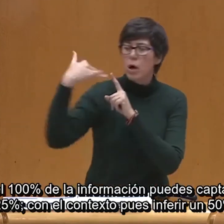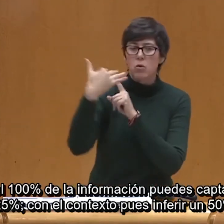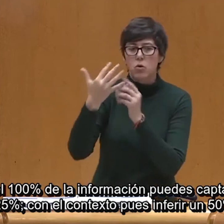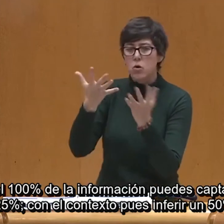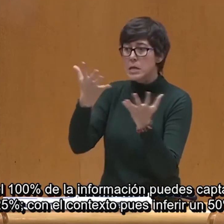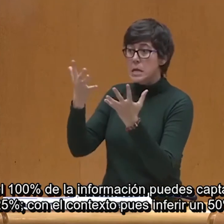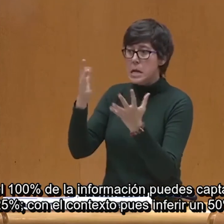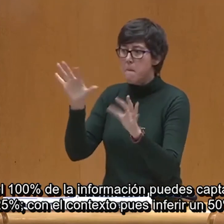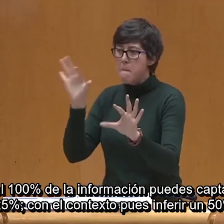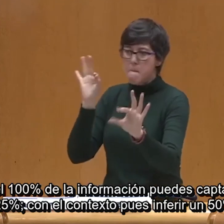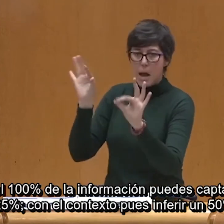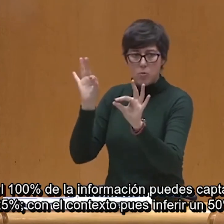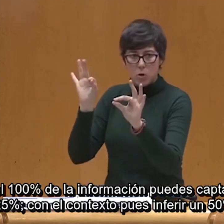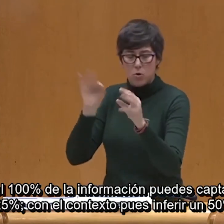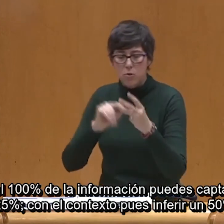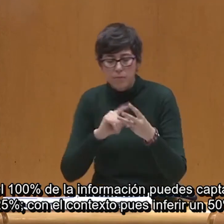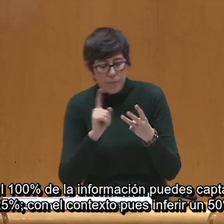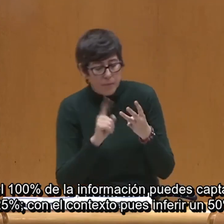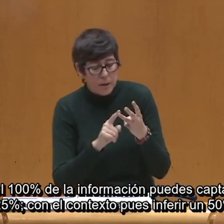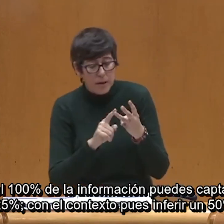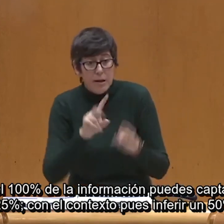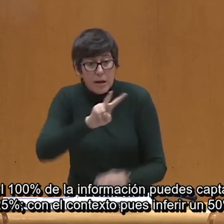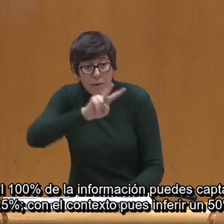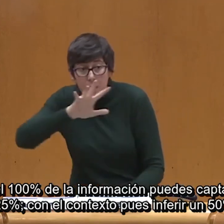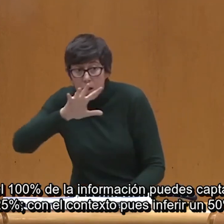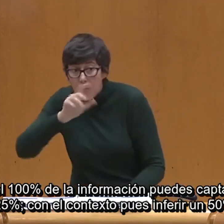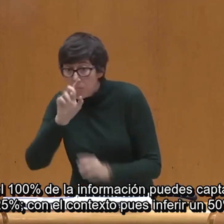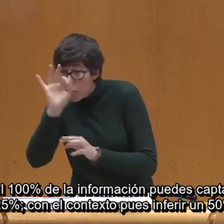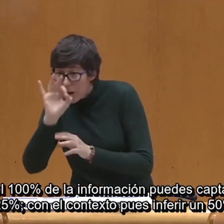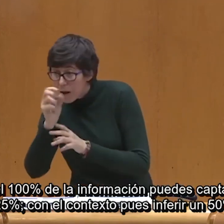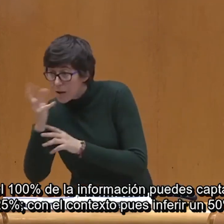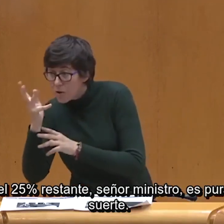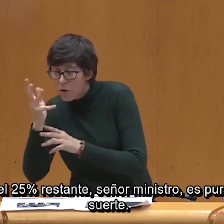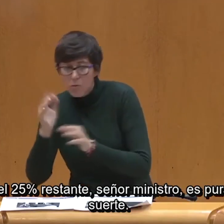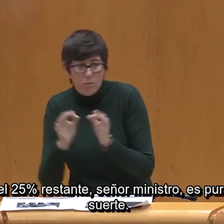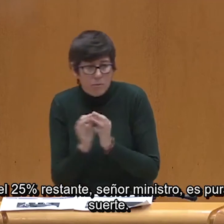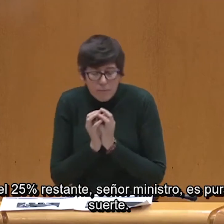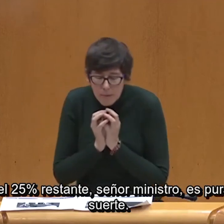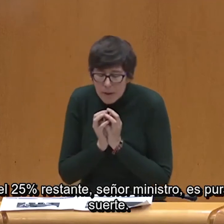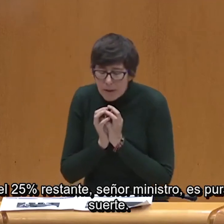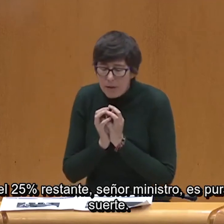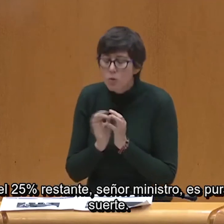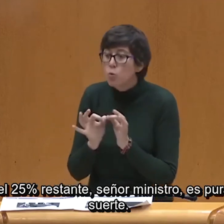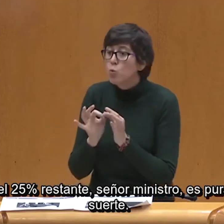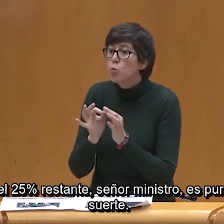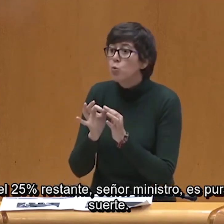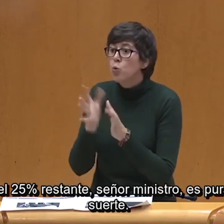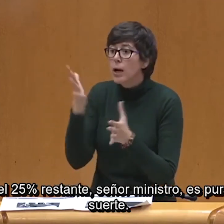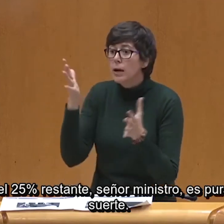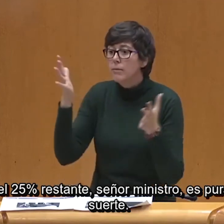25%. Con el contexto puedes inferir un 50% y el 25% restante, señor ministro, es